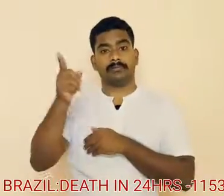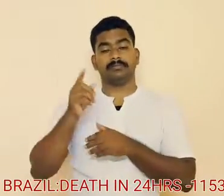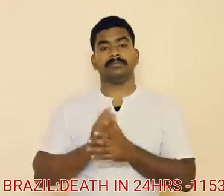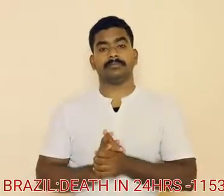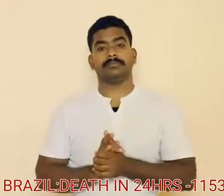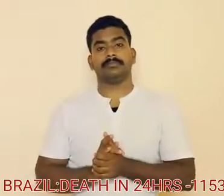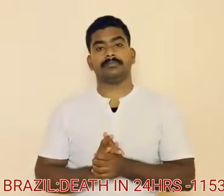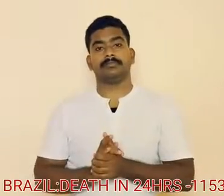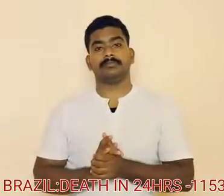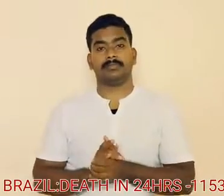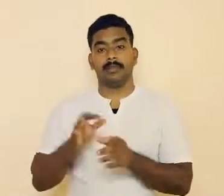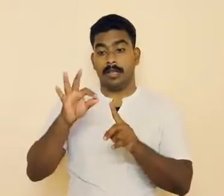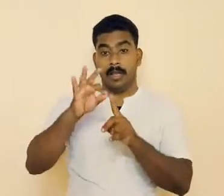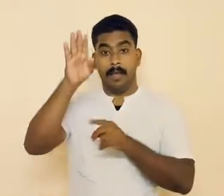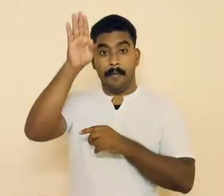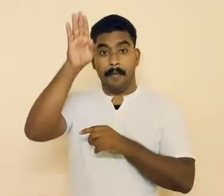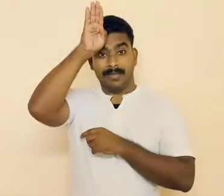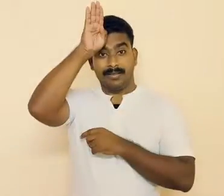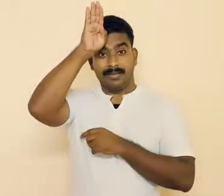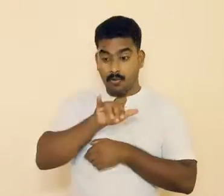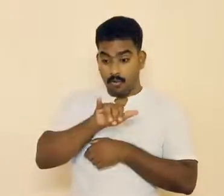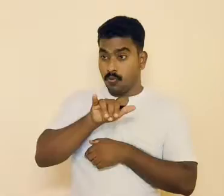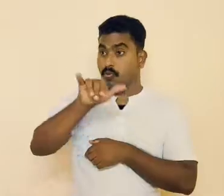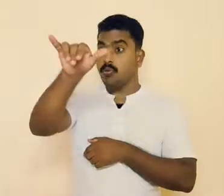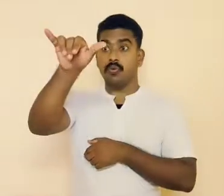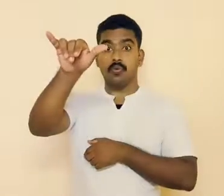പാകിസ്ഥാനിൽ യാത്രാ വിമാനം വീടുകൾക്ക് മുകളിൽ തകർന്നു വീണു.